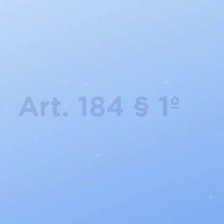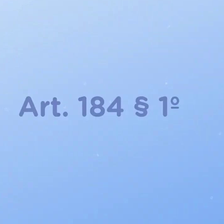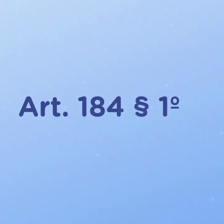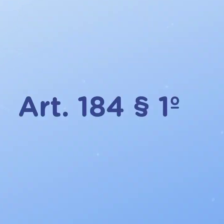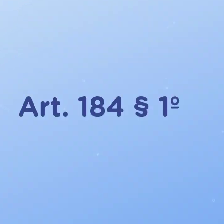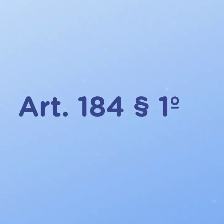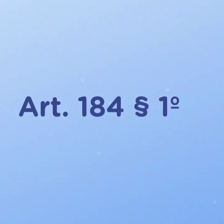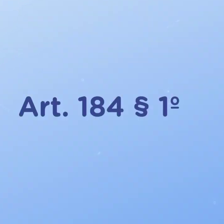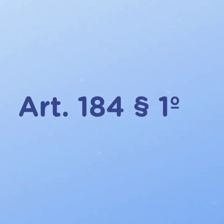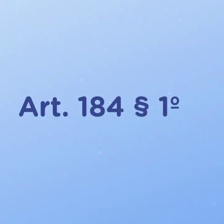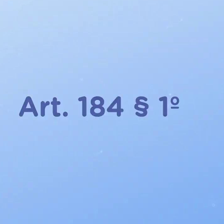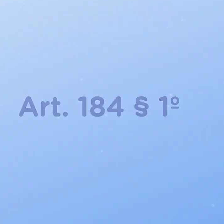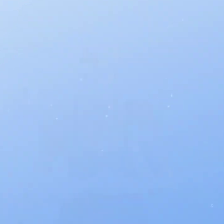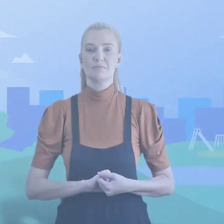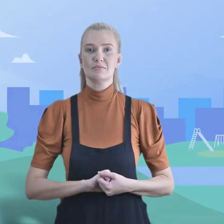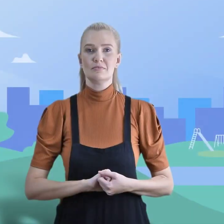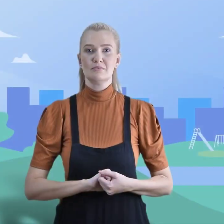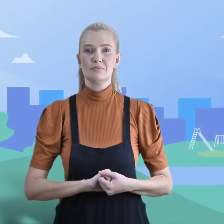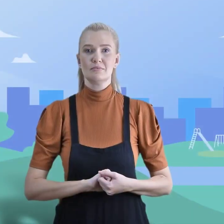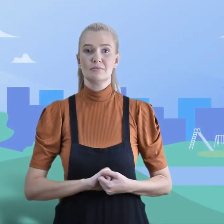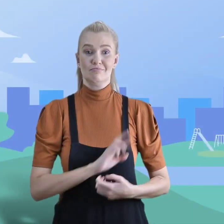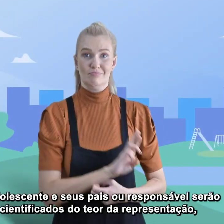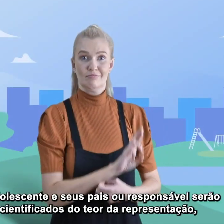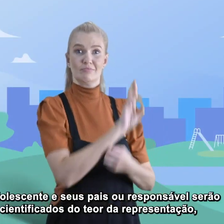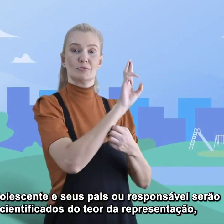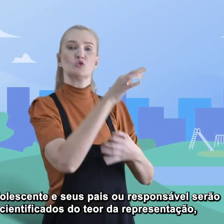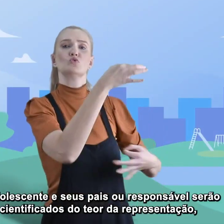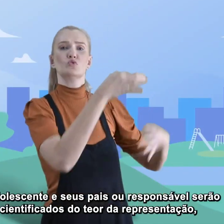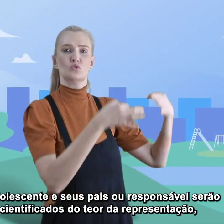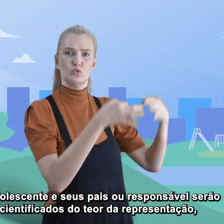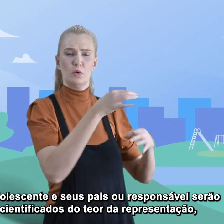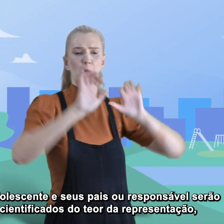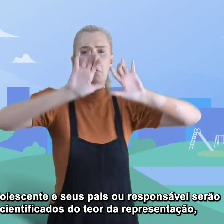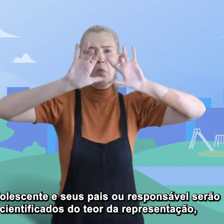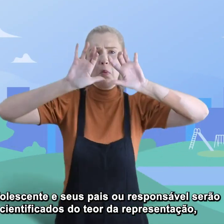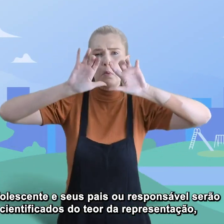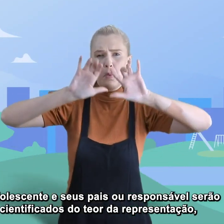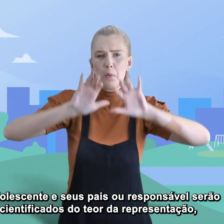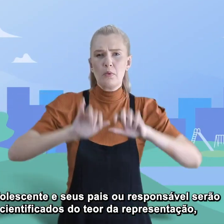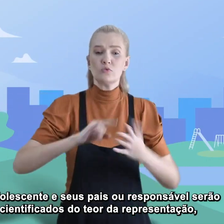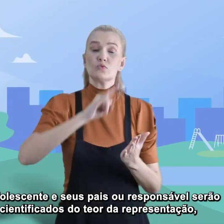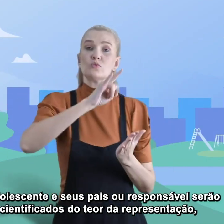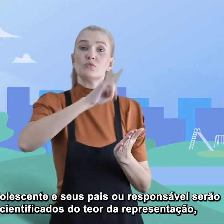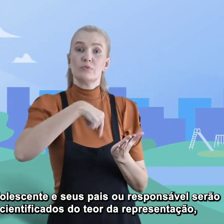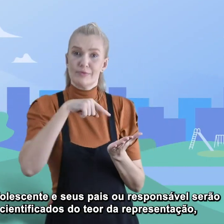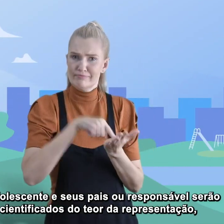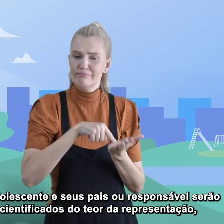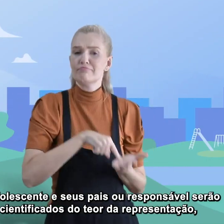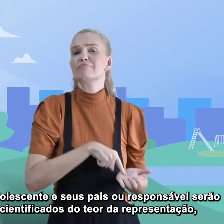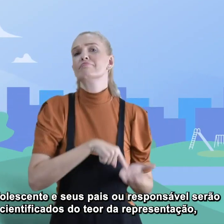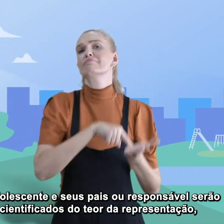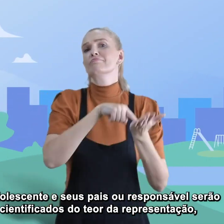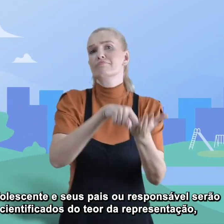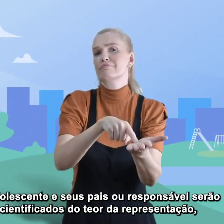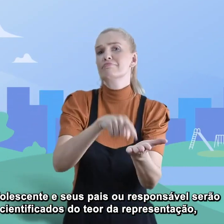Artigo 184, parágrafo 1º. O adolescente e seus pais ou responsável serão cientificados do